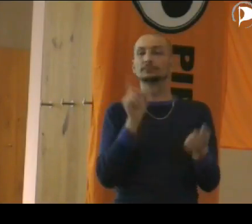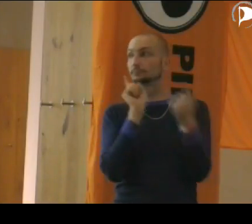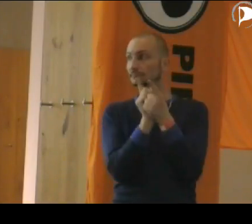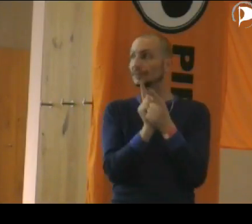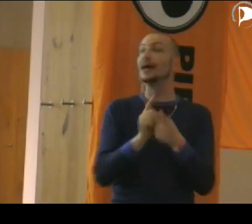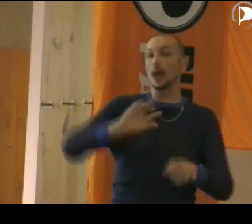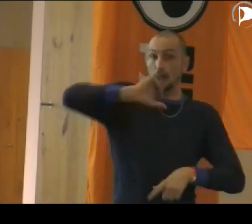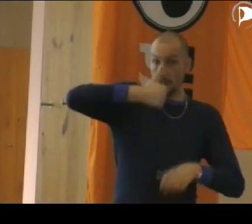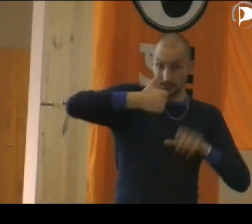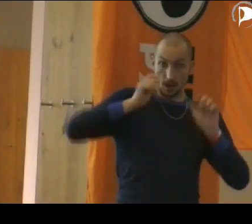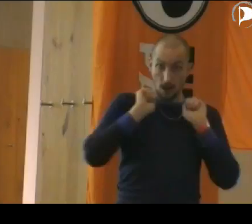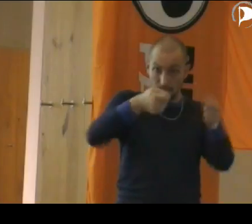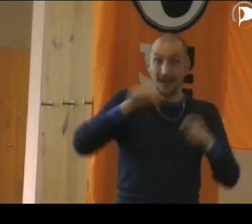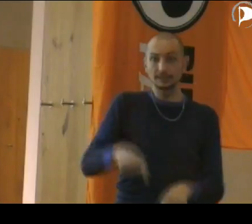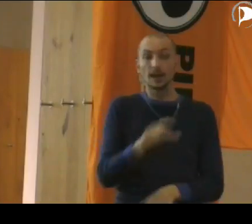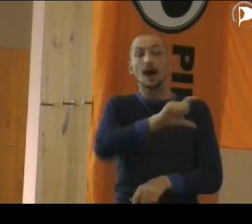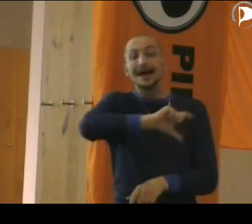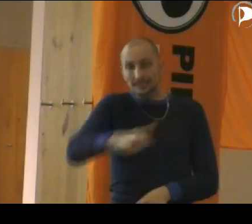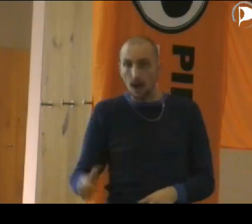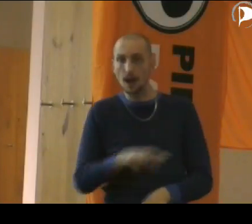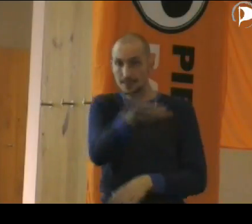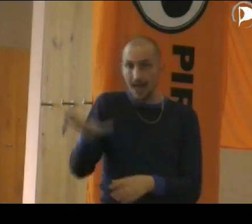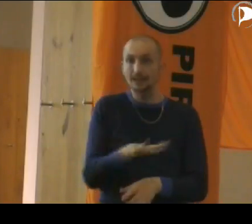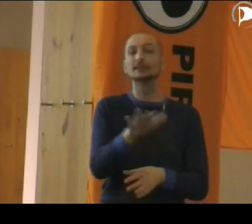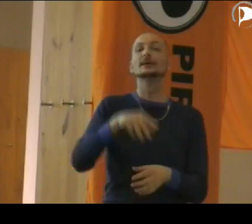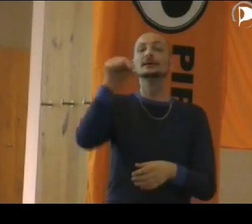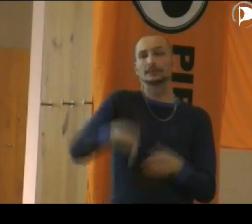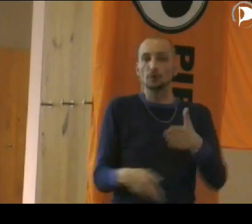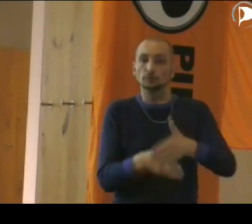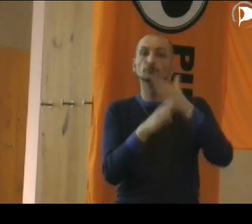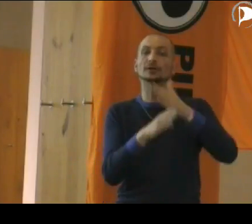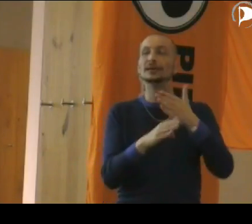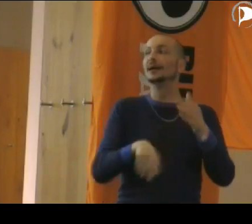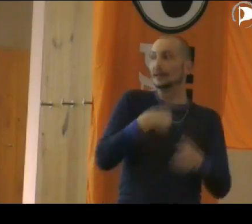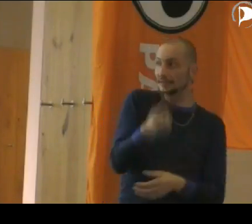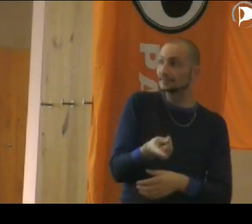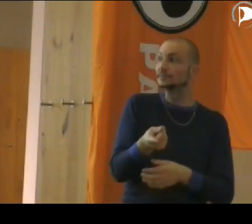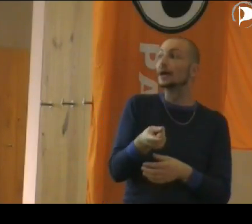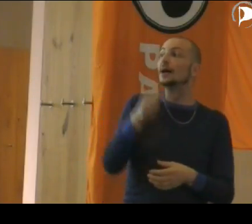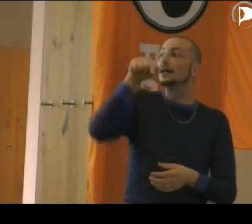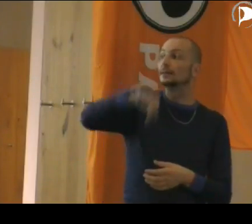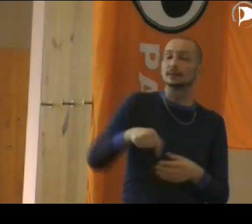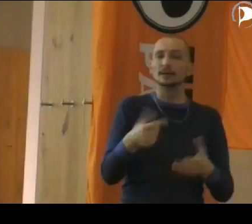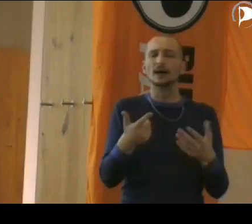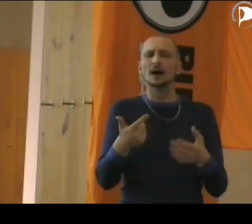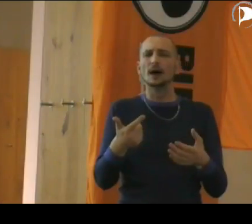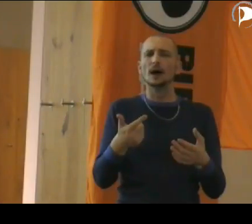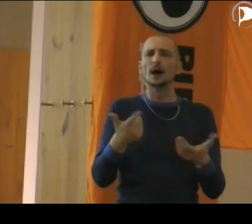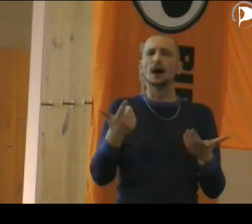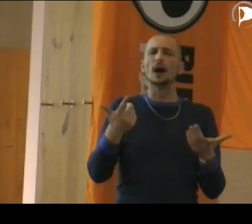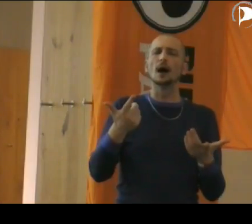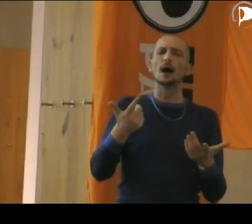ist die sache zu unterstützen haben die eine reale vorstandssitzung auf die schnelle einmal besiegt haben und gleichen haben noch einen